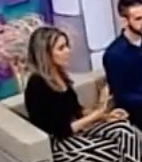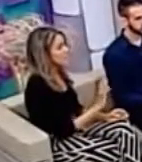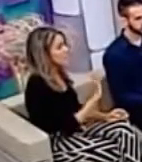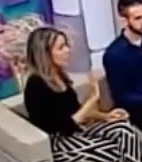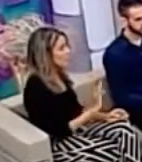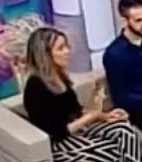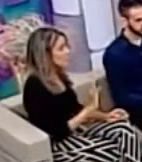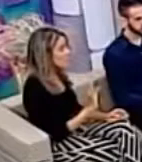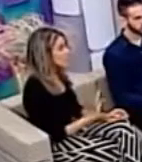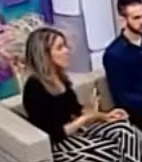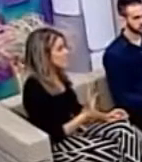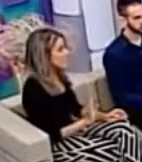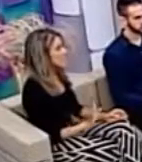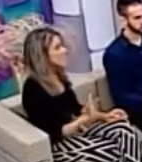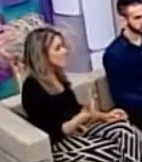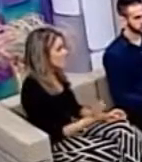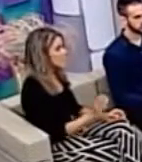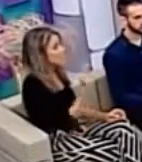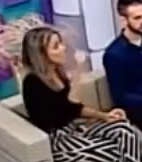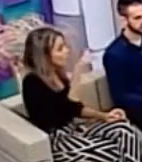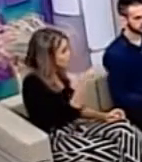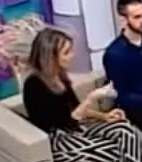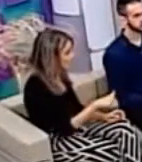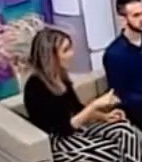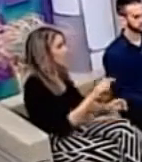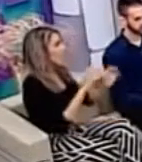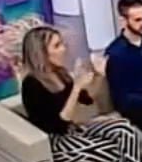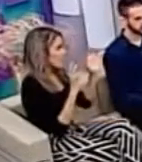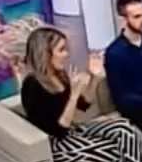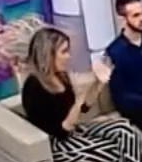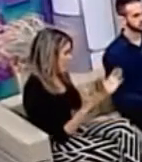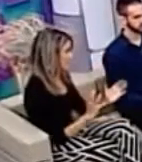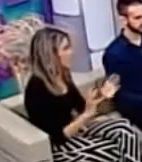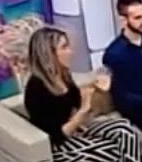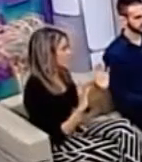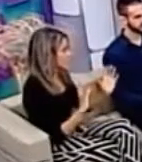é língua brasileira de sinais, que é no Brasil. Perfeito. Ela parece